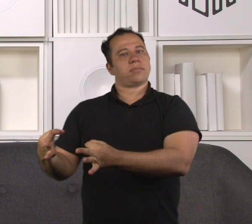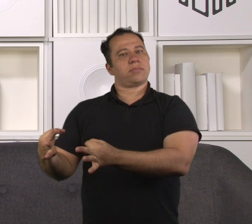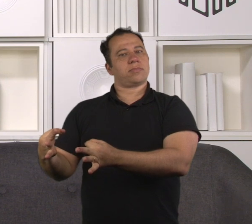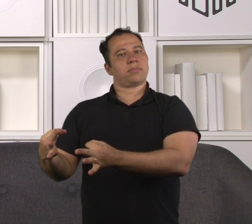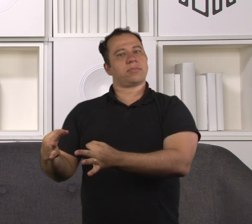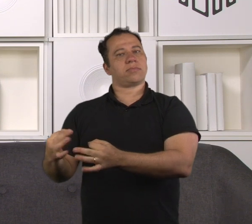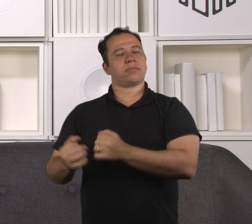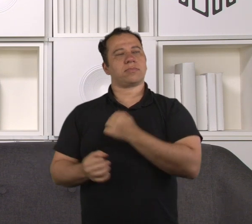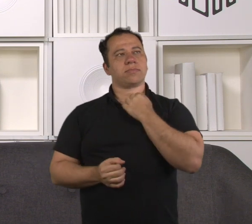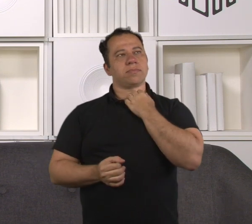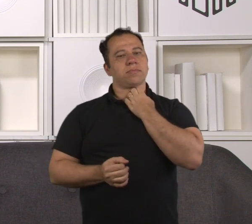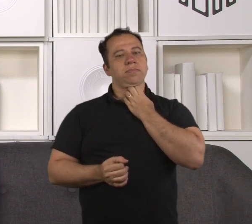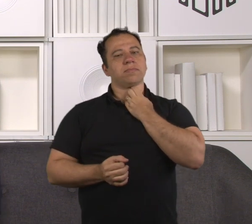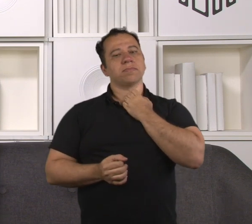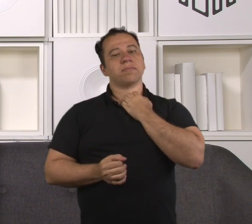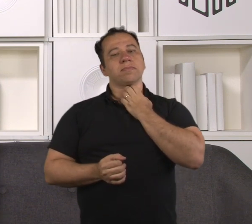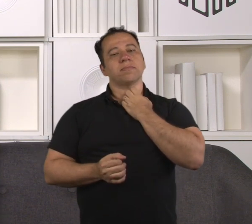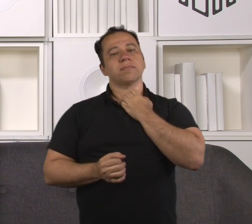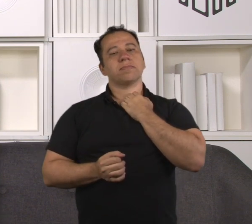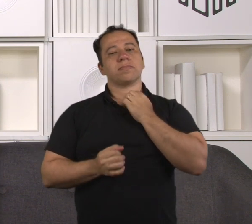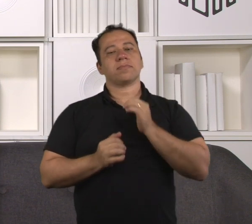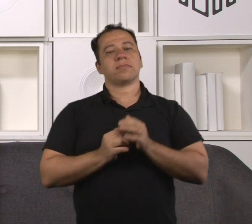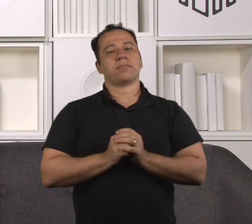milagres que Jesus realizou